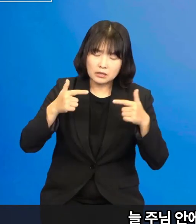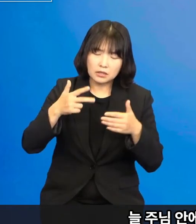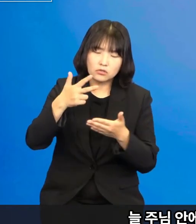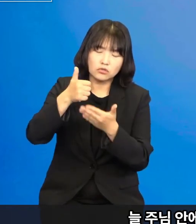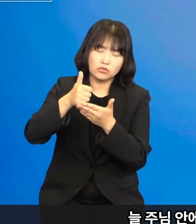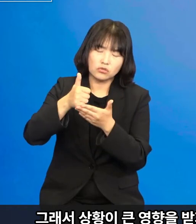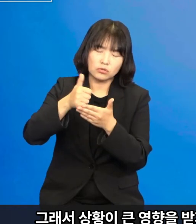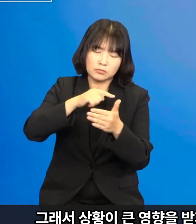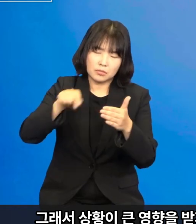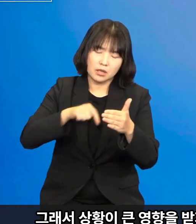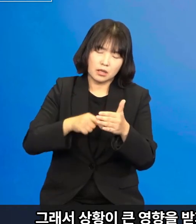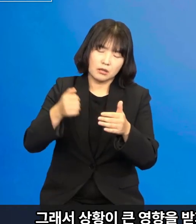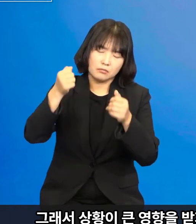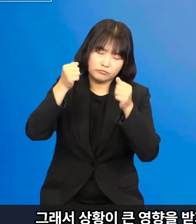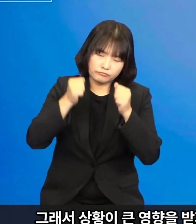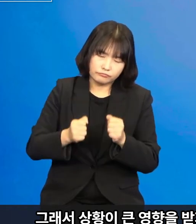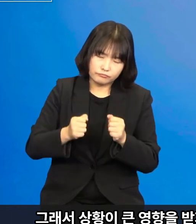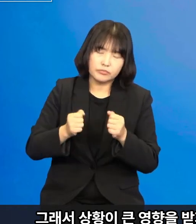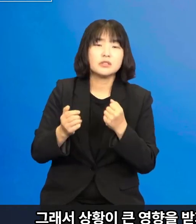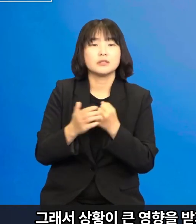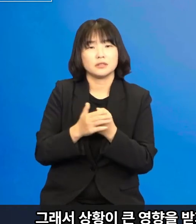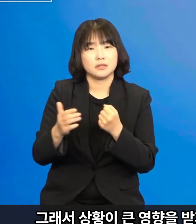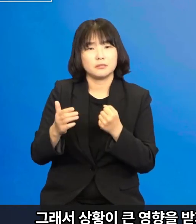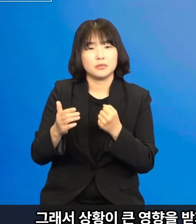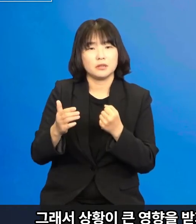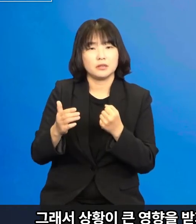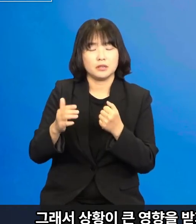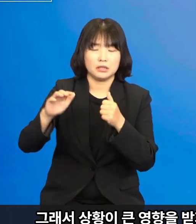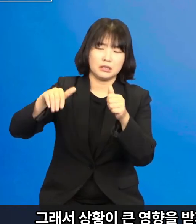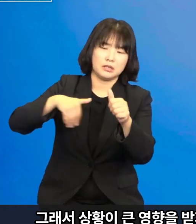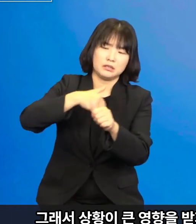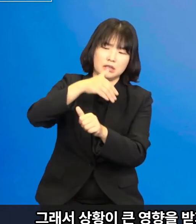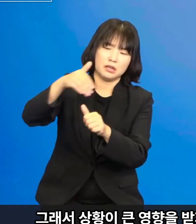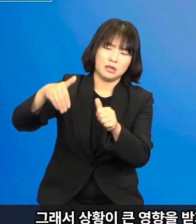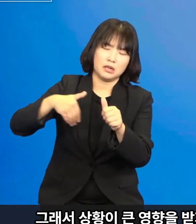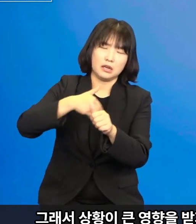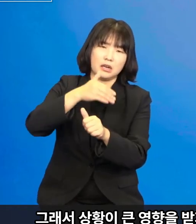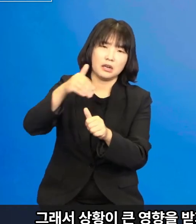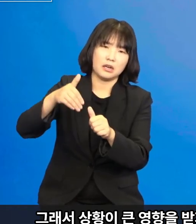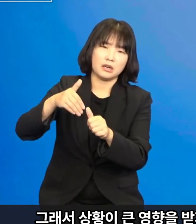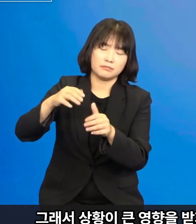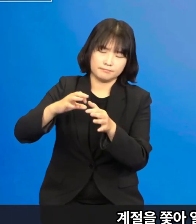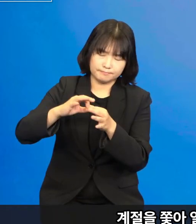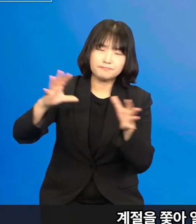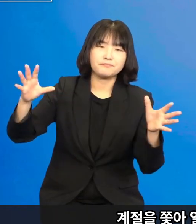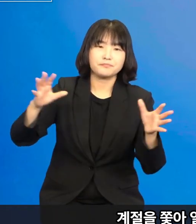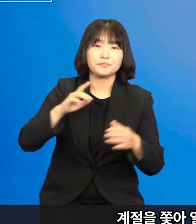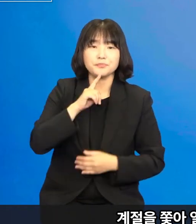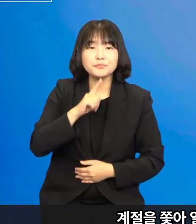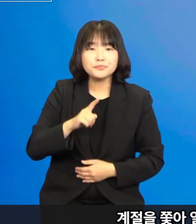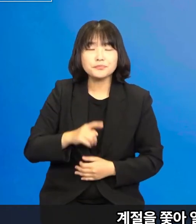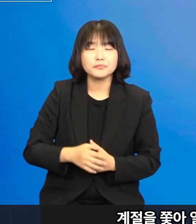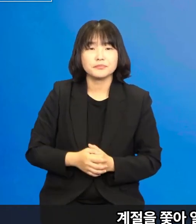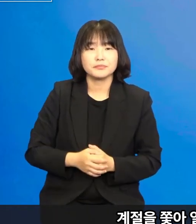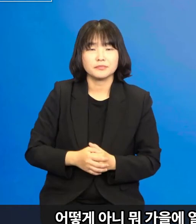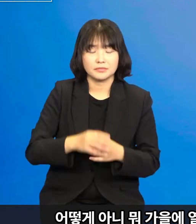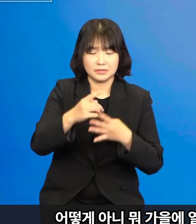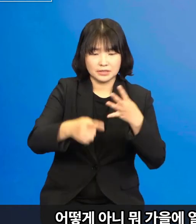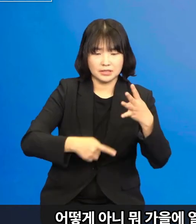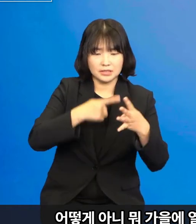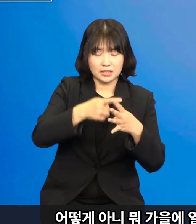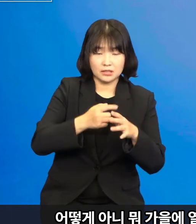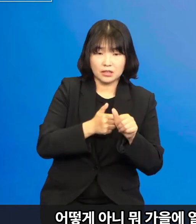때문에, 그래서 상황이 큰 영향을 받지 않는다라고 말씀하고 있는 거예요. 계절을 쫓아 열매를 맺는다고